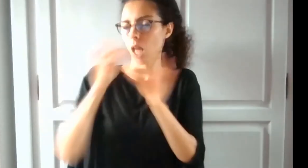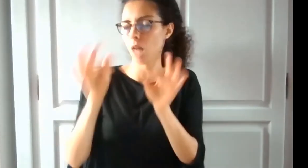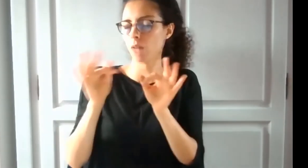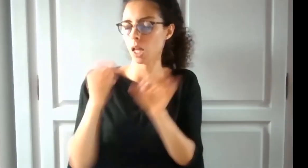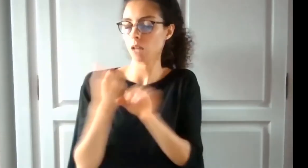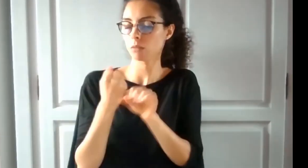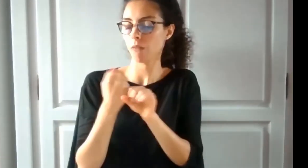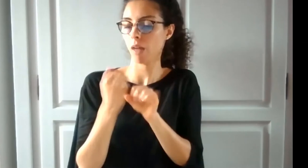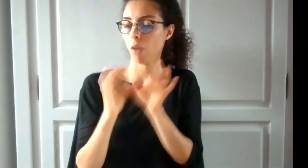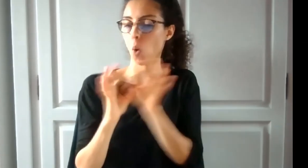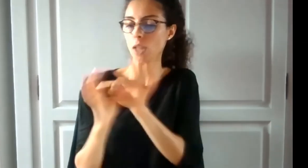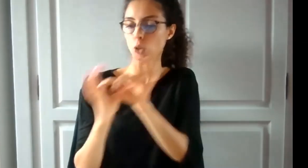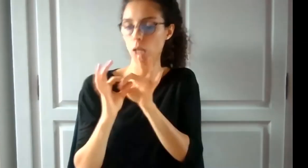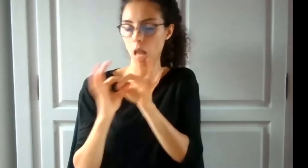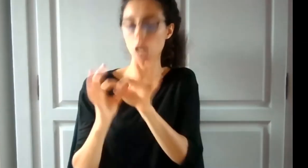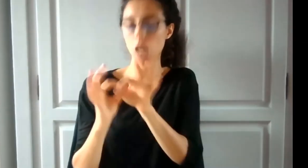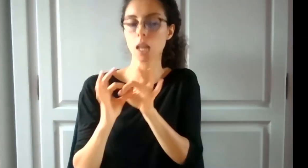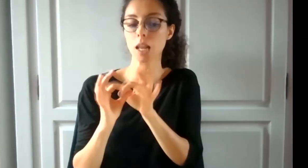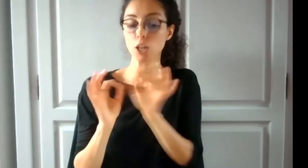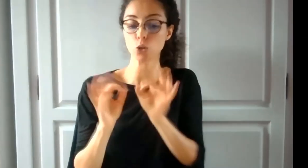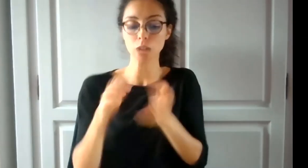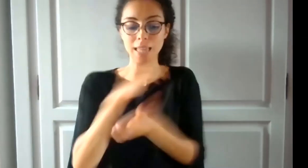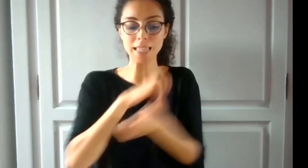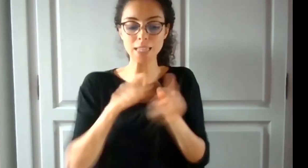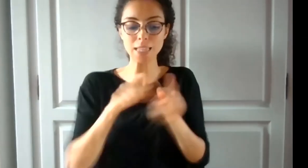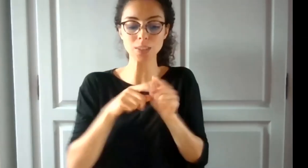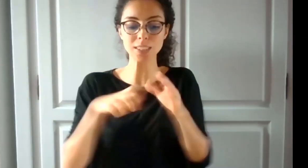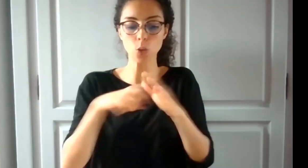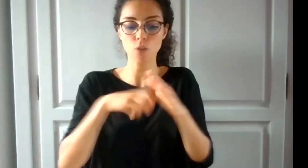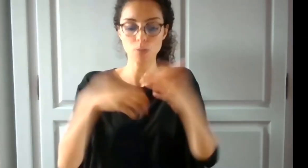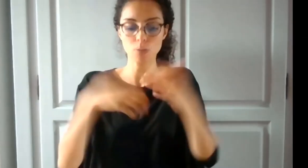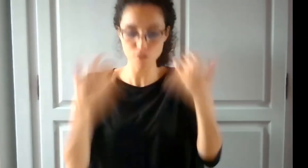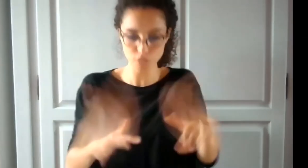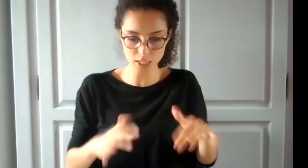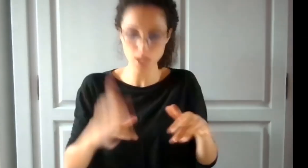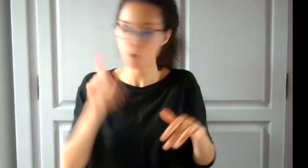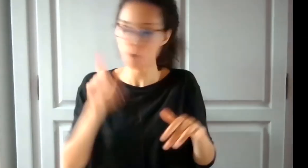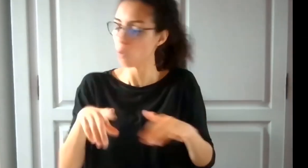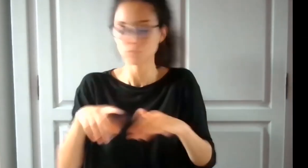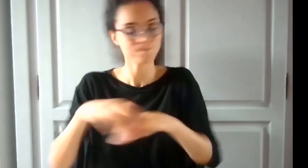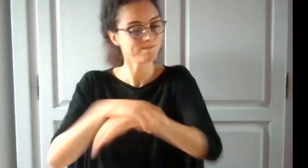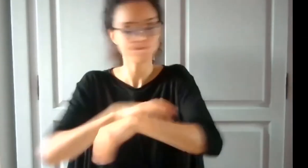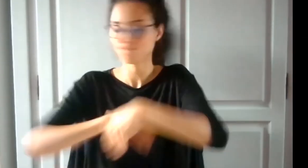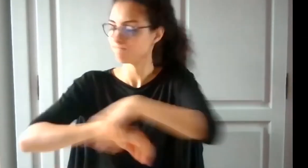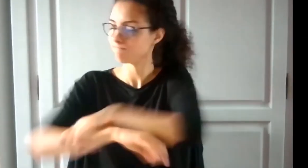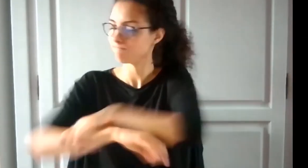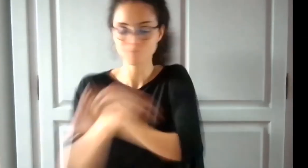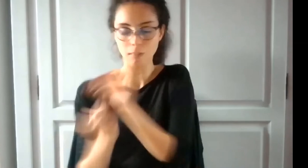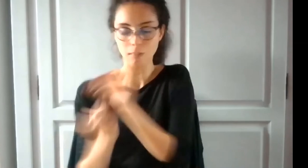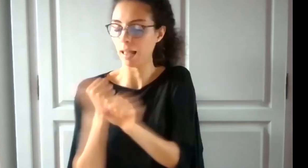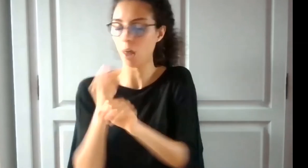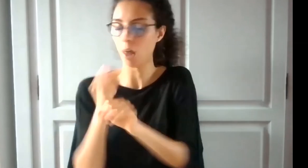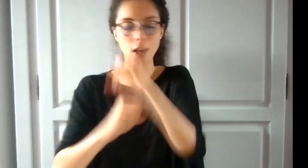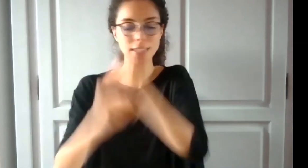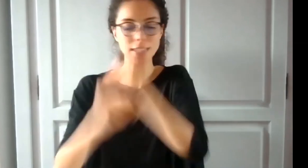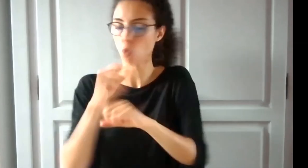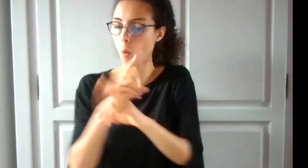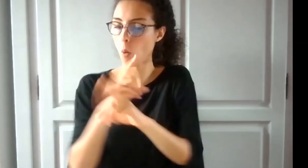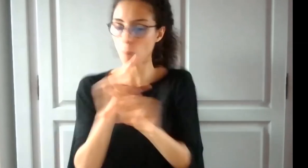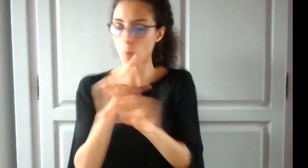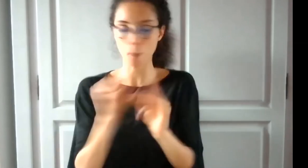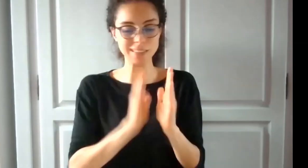fin du confinement, est un travail qui est nécessaire à mettre en place un petit peu partout pour qu'il y ait une organisation beaucoup